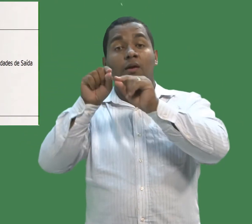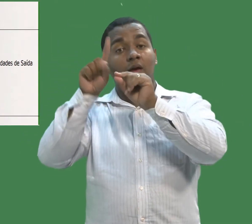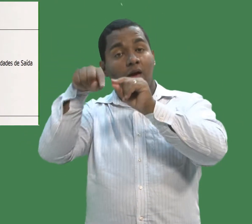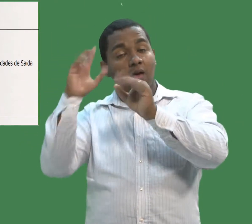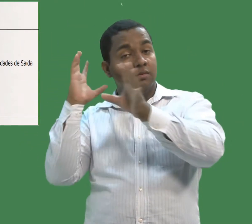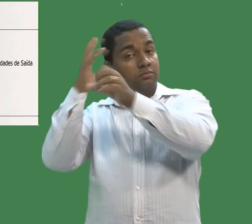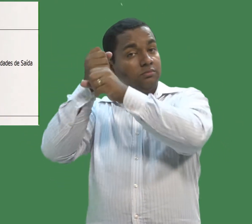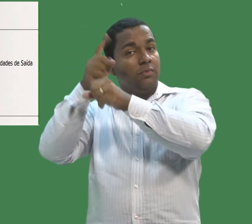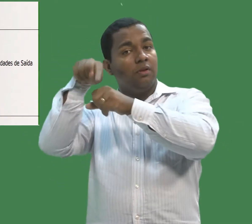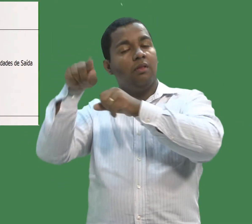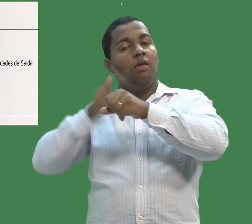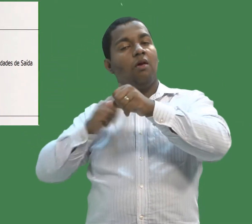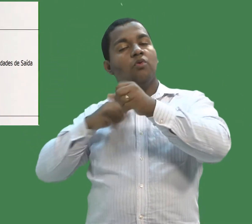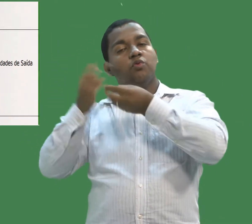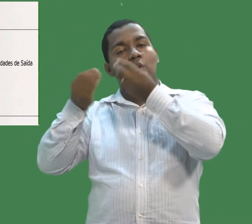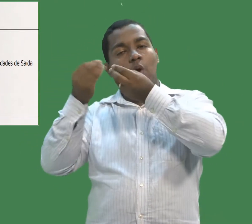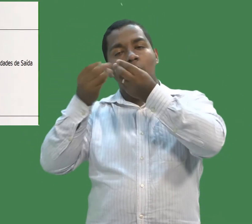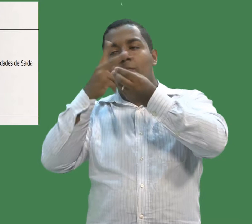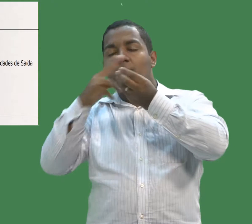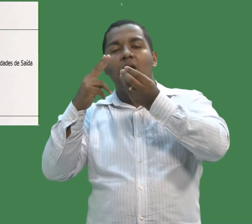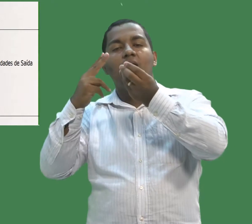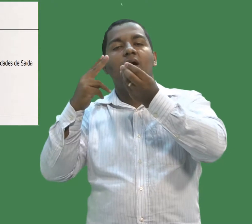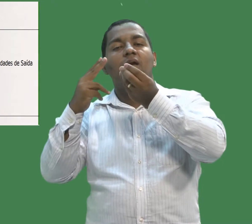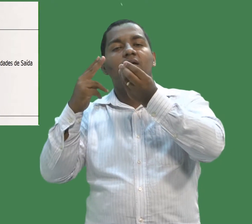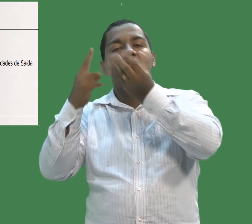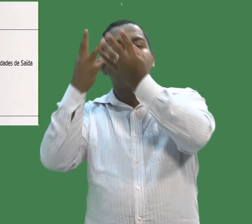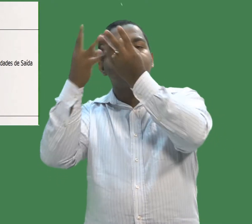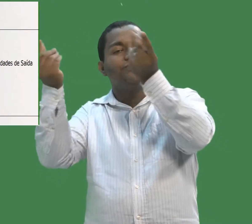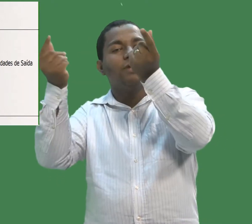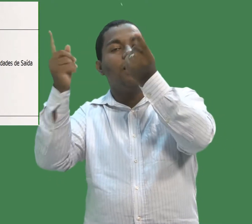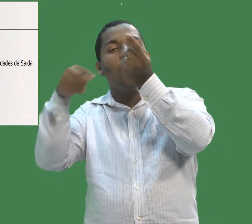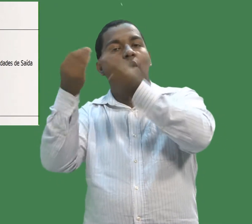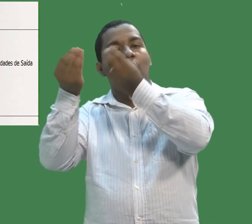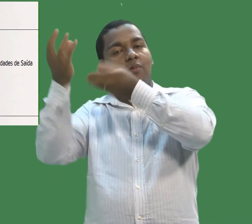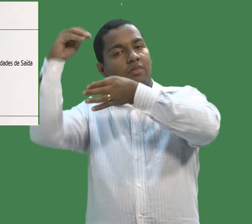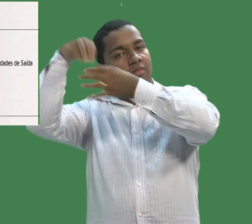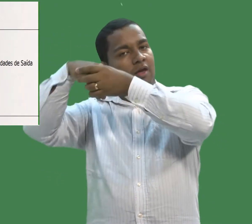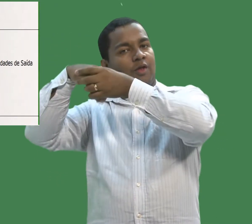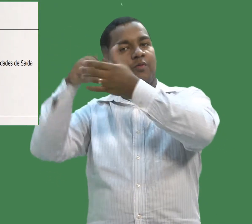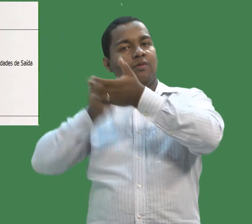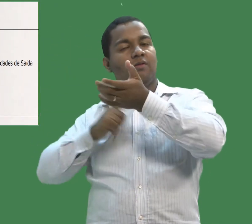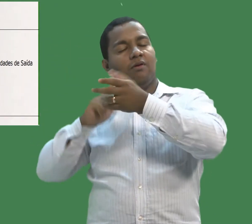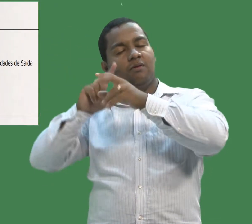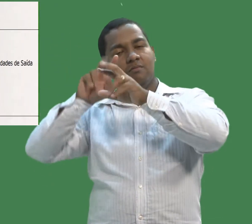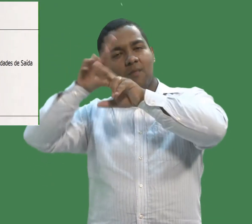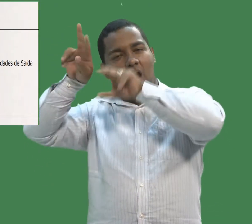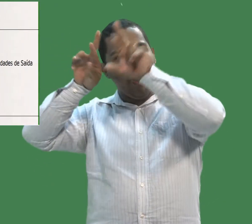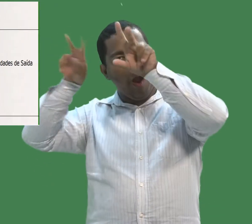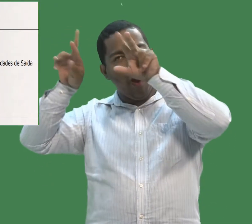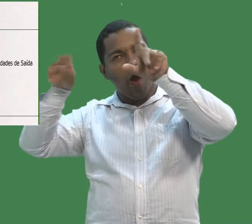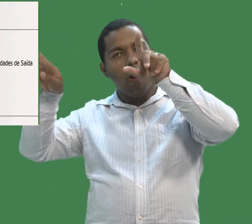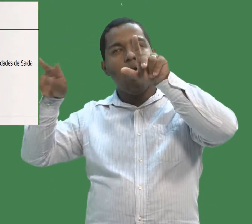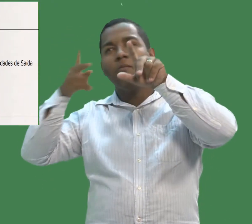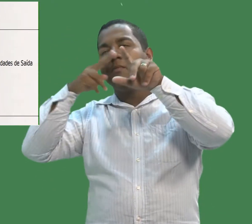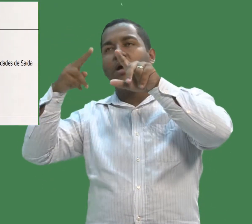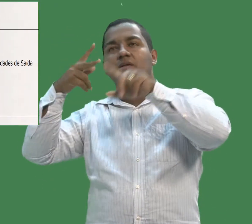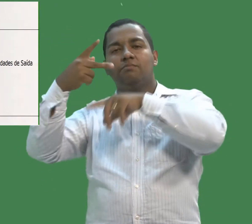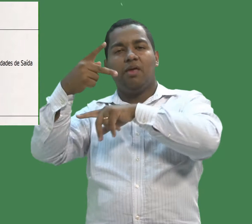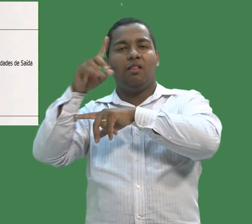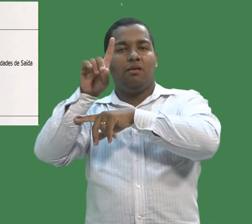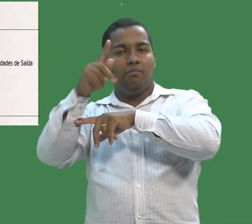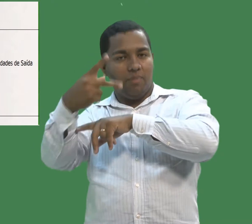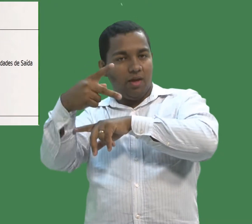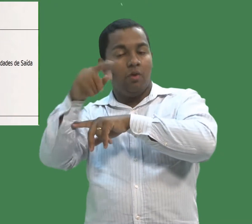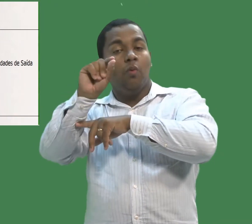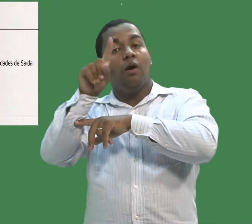unidades intermediárias, e como resultado temos as unidades de saída. E como fica a mente nesse processo? Processamento de